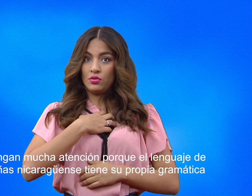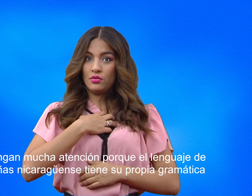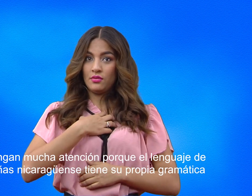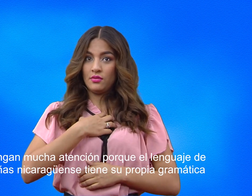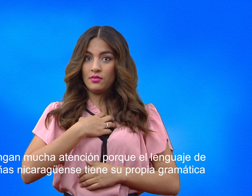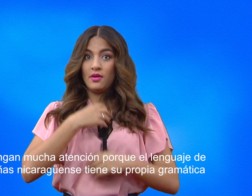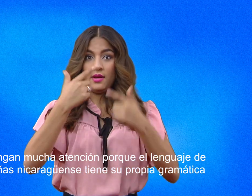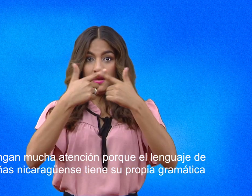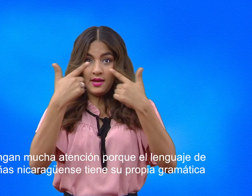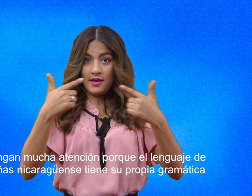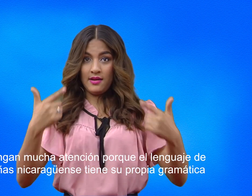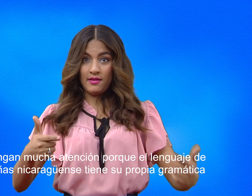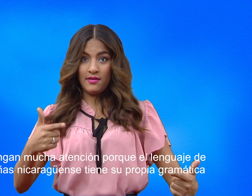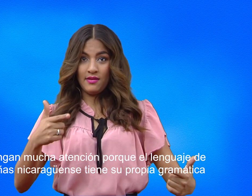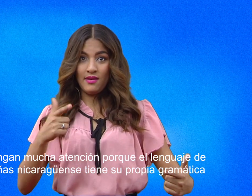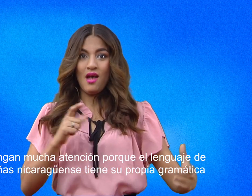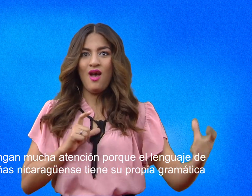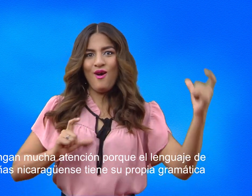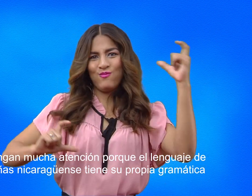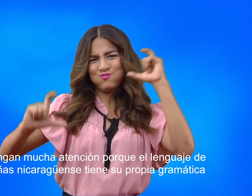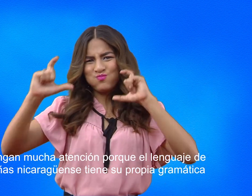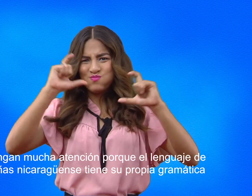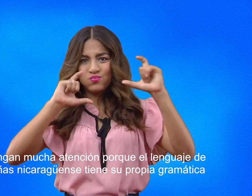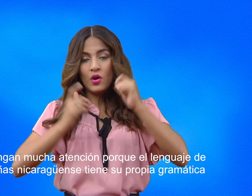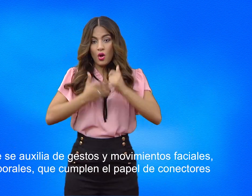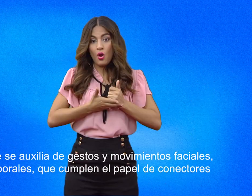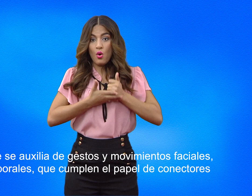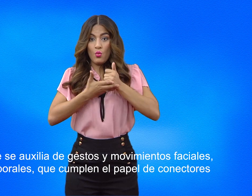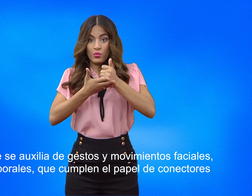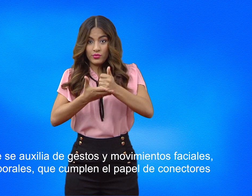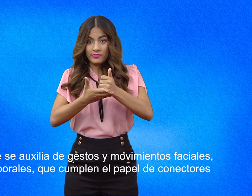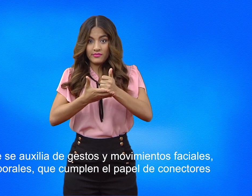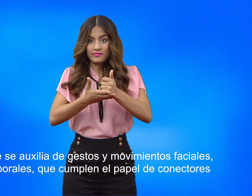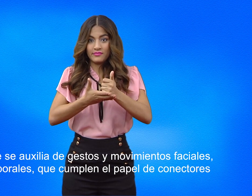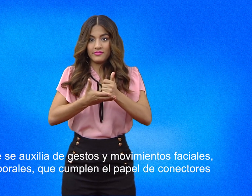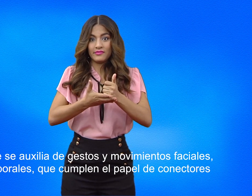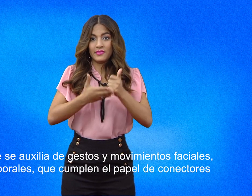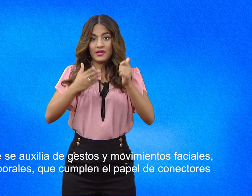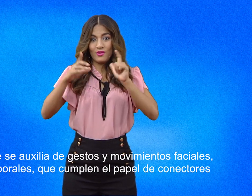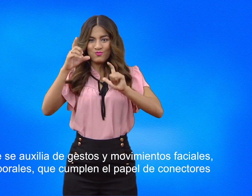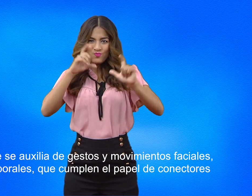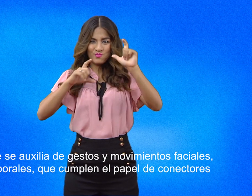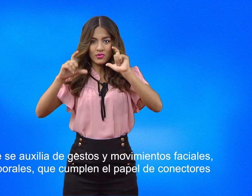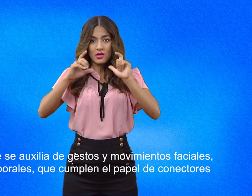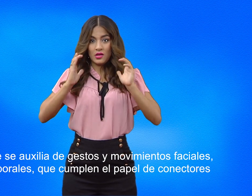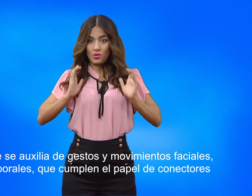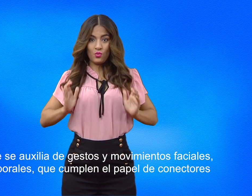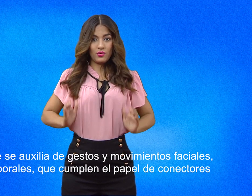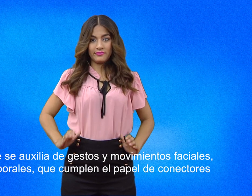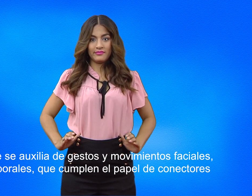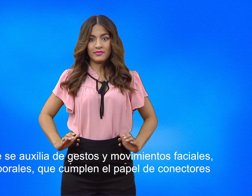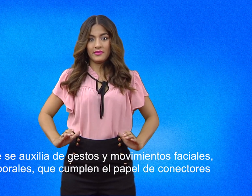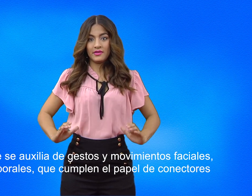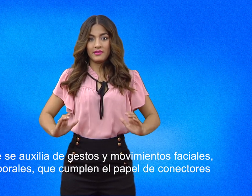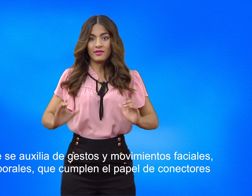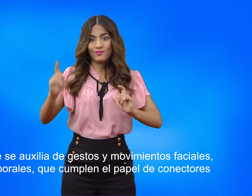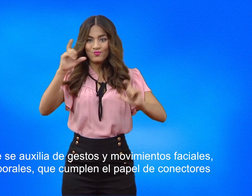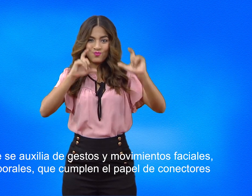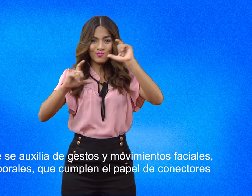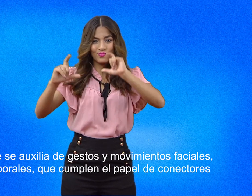propia gramática. Este auxilia a los gestos faciales,